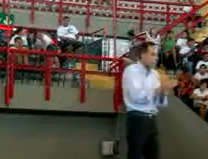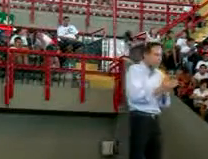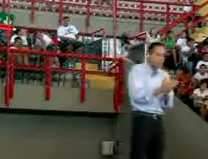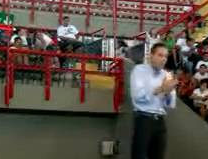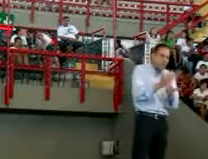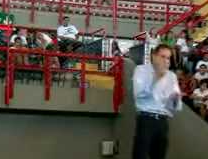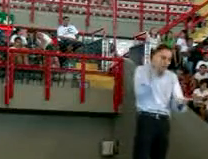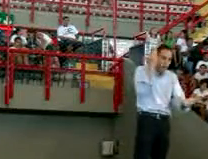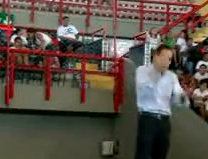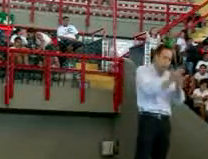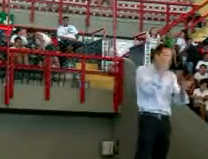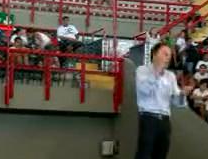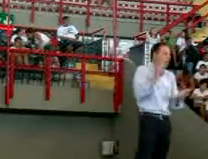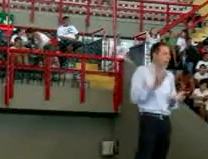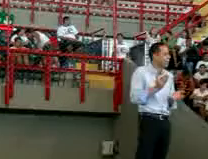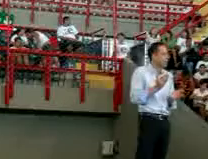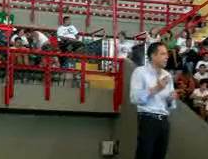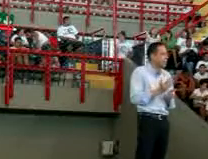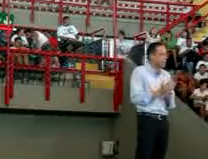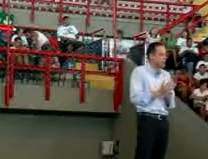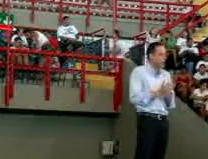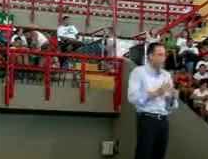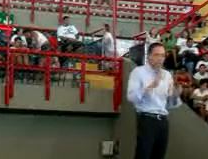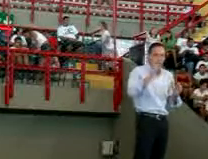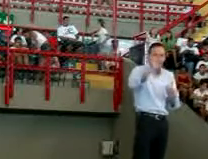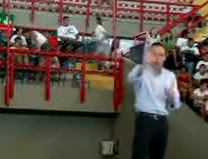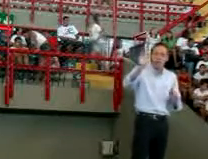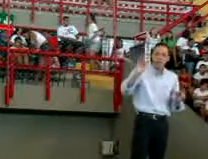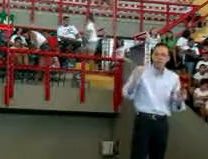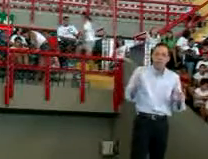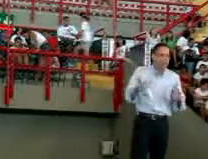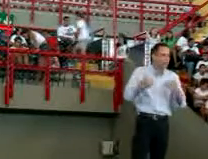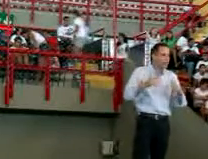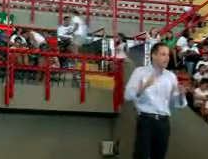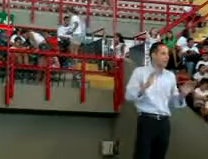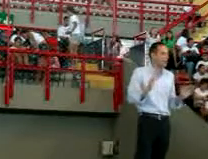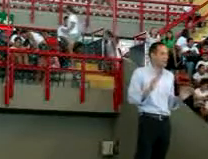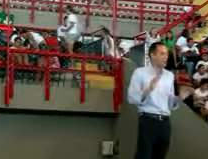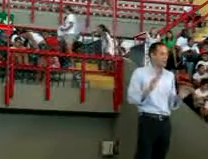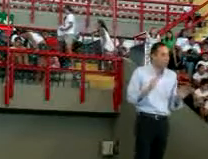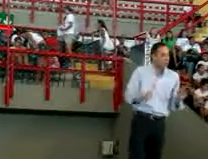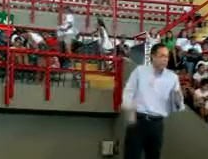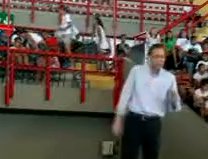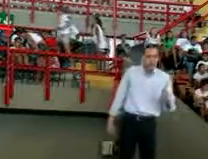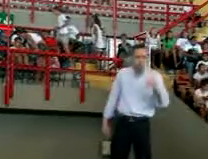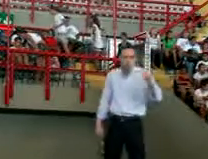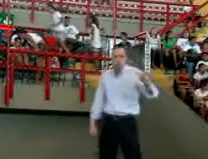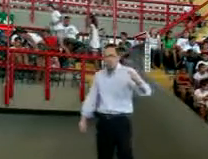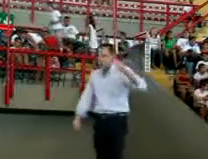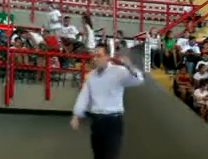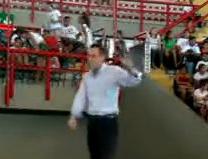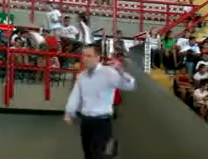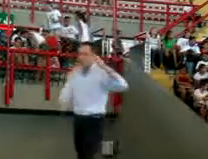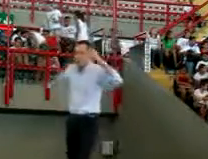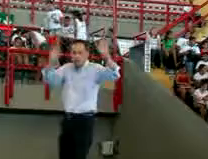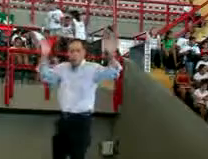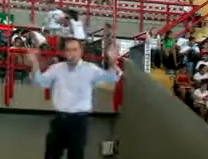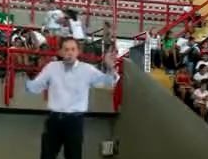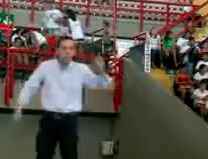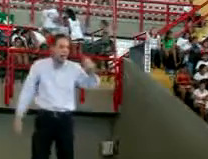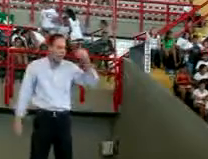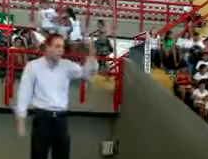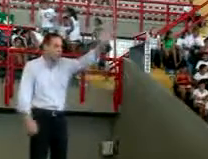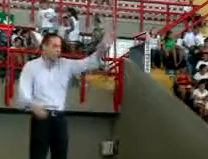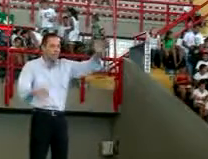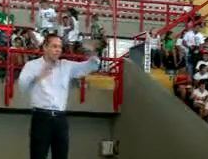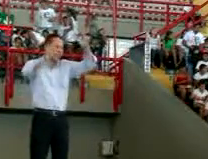tido essa guerra, a gente tinha levado uma paulada dos argentinos, que até hoje eles estavam mangando da gente. Era como se, por